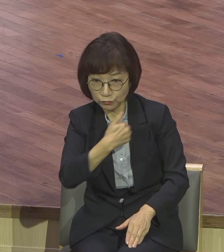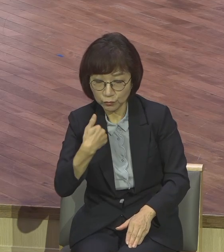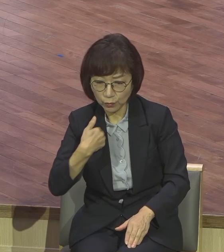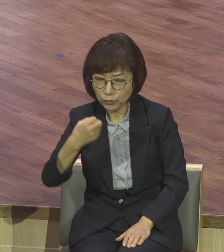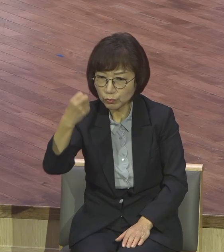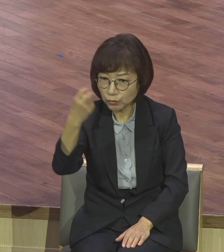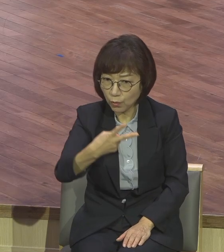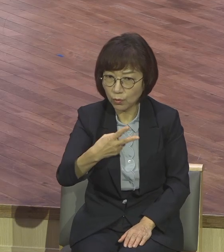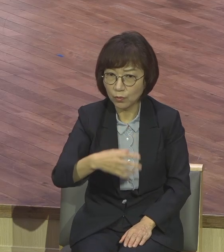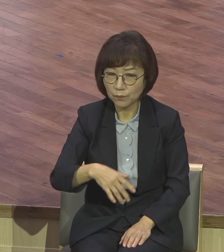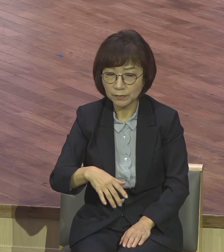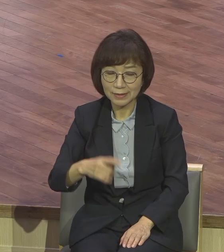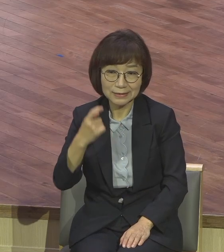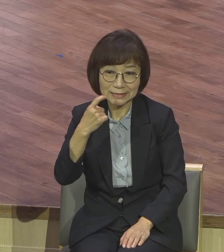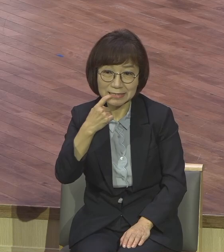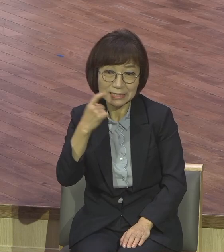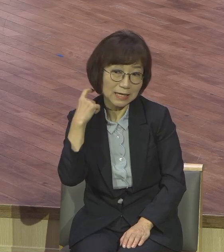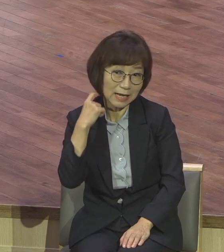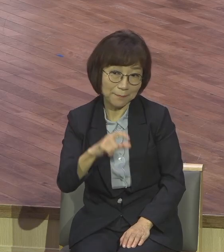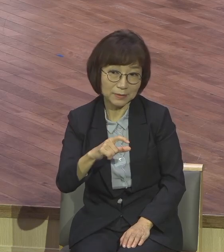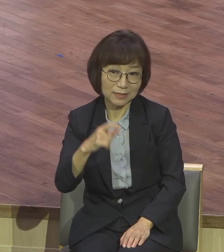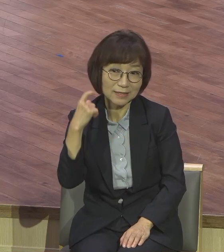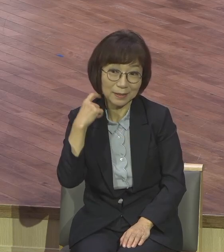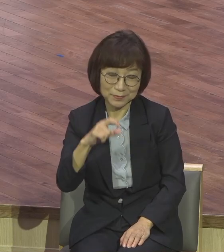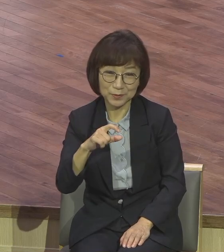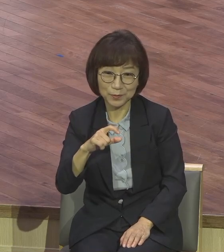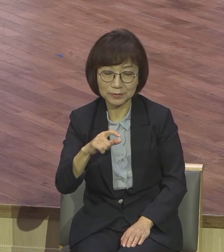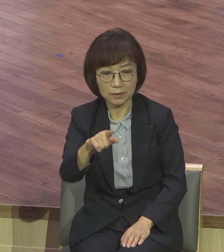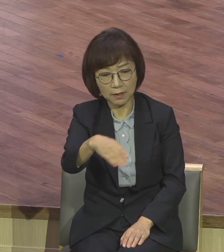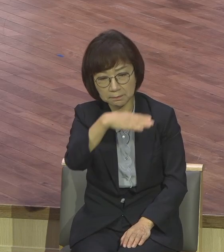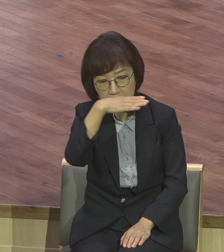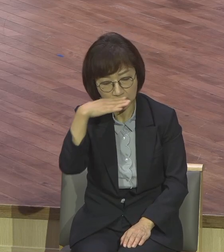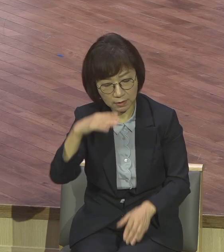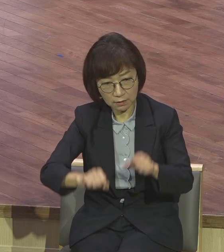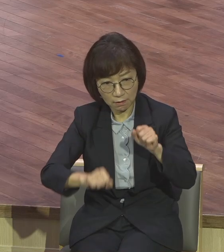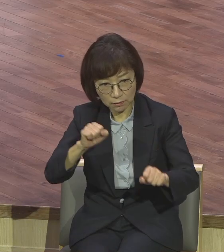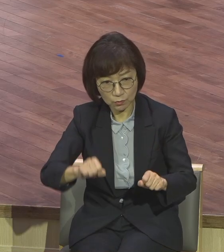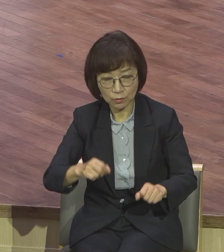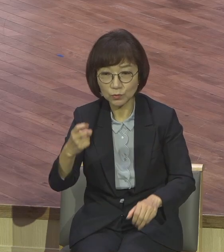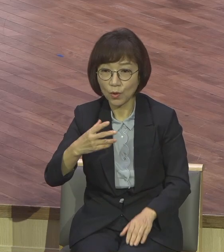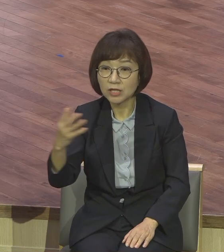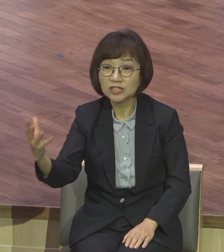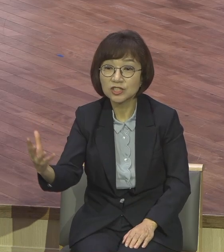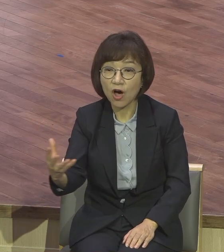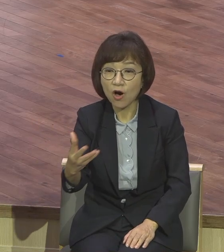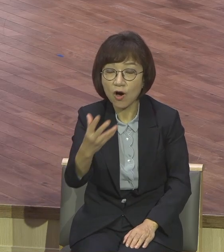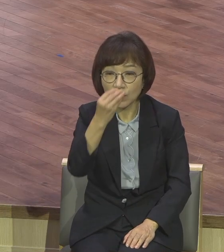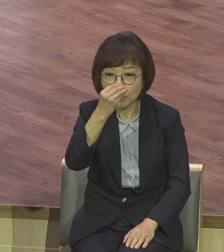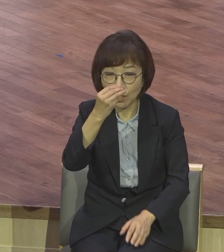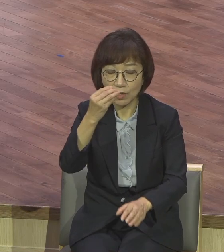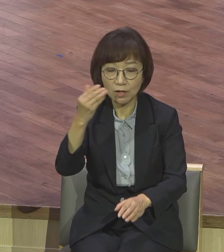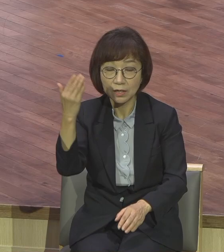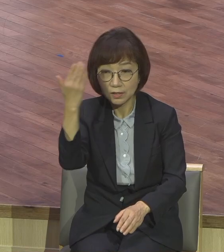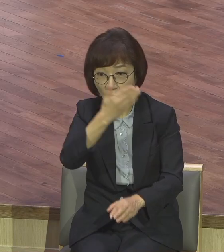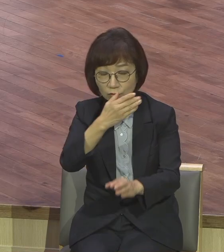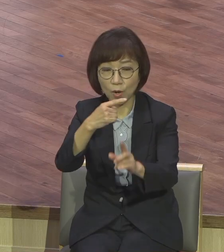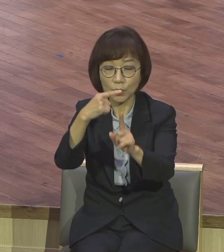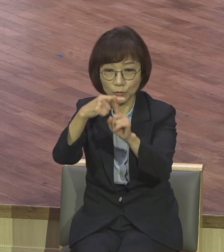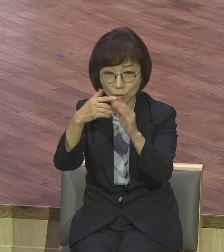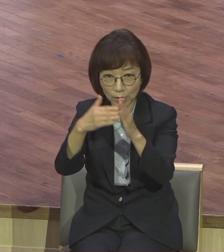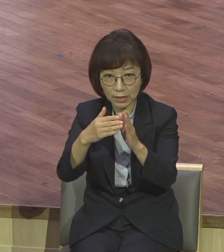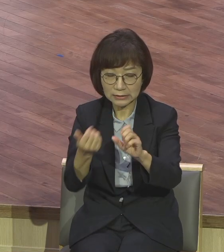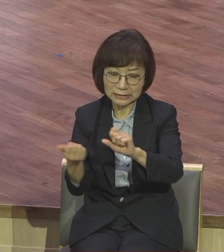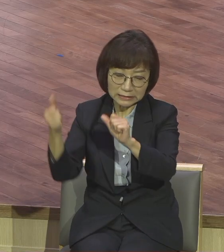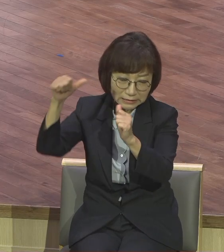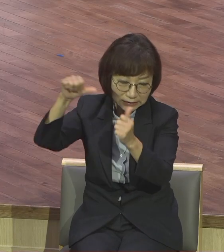개신교 안에 있습니다. 감리교. 교리가 그래요. 감리교, 성결교, 침례교, 순복음 싹